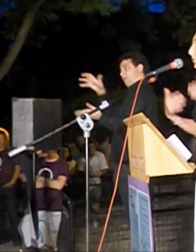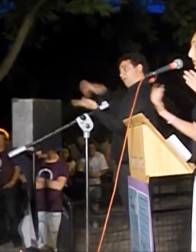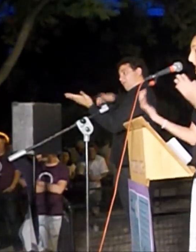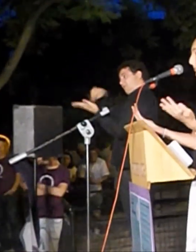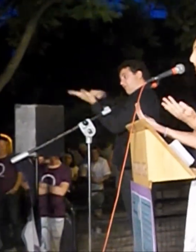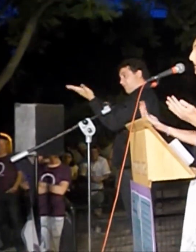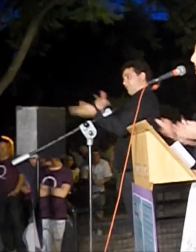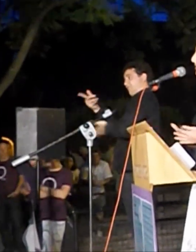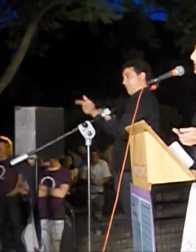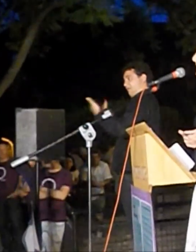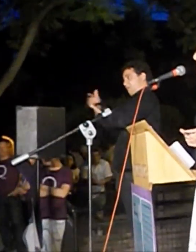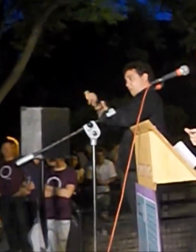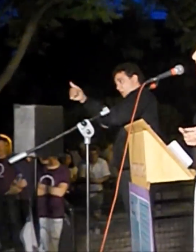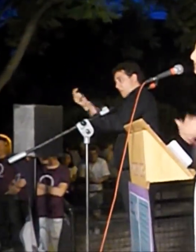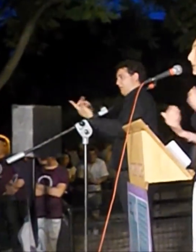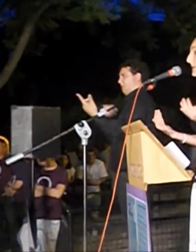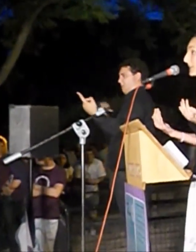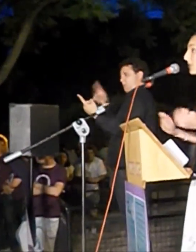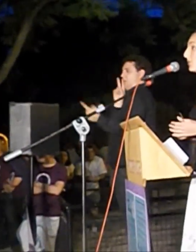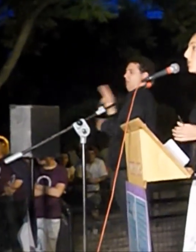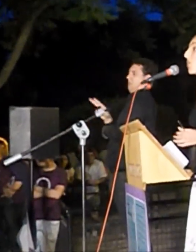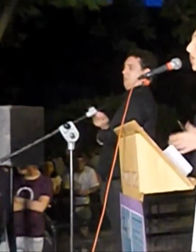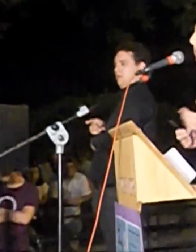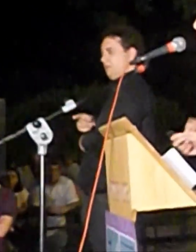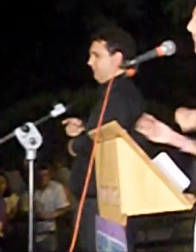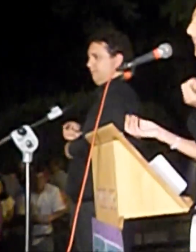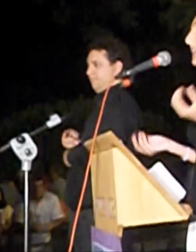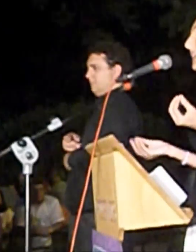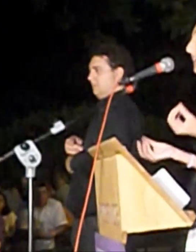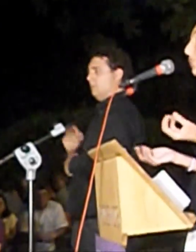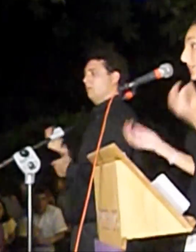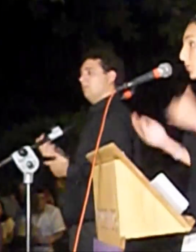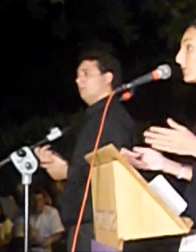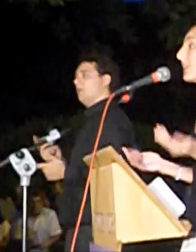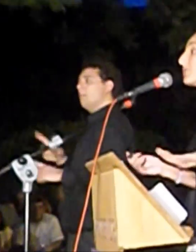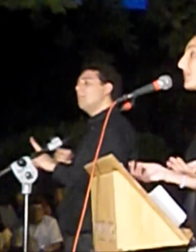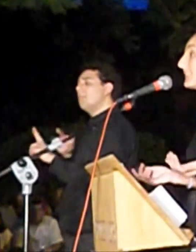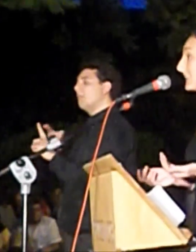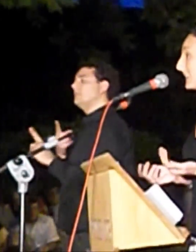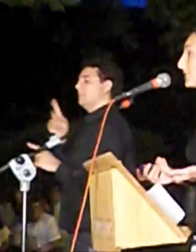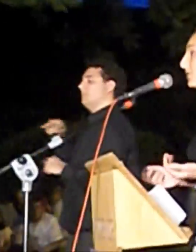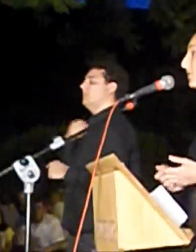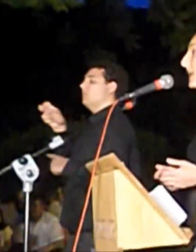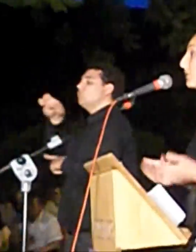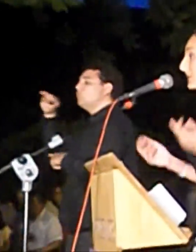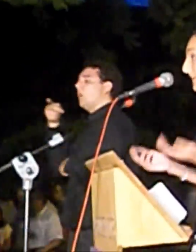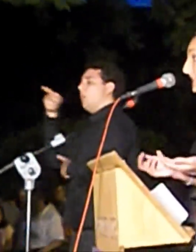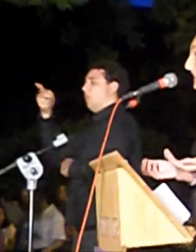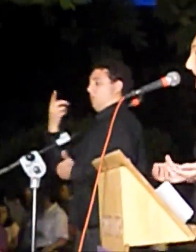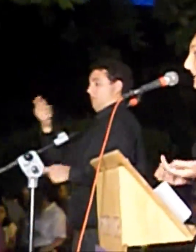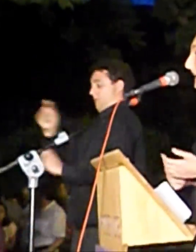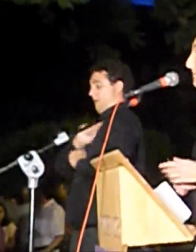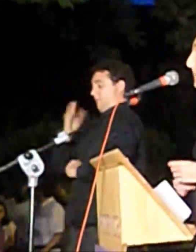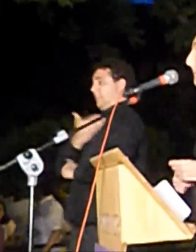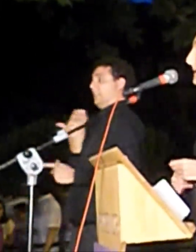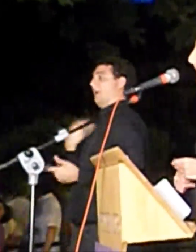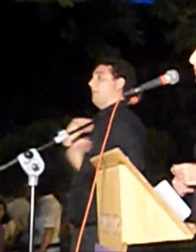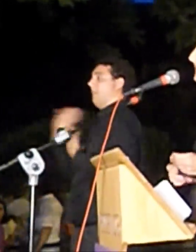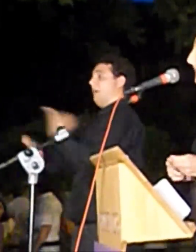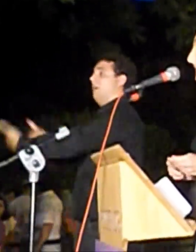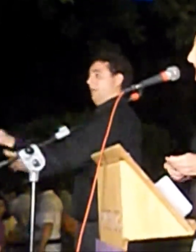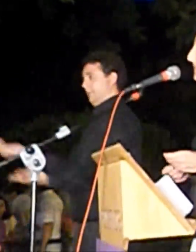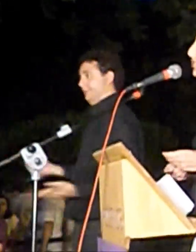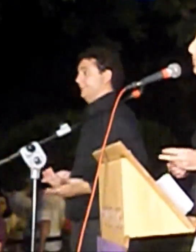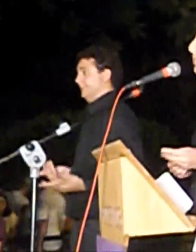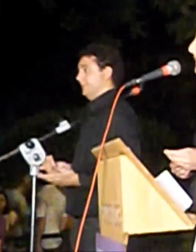tratado y luego ser aprobado e implementado como en los resultados que va a tener eso en nuestra vida diaria